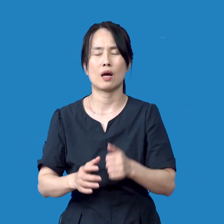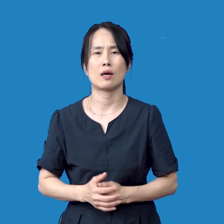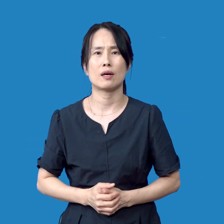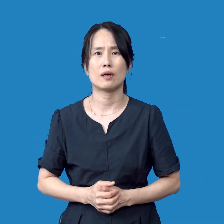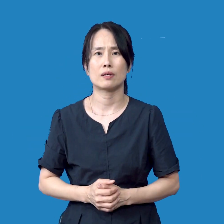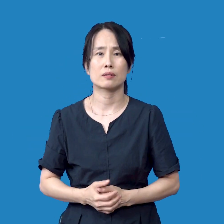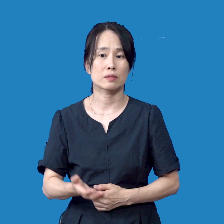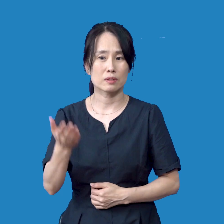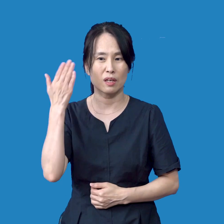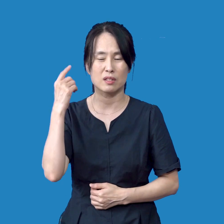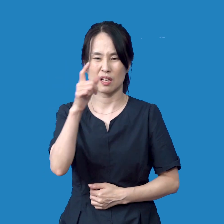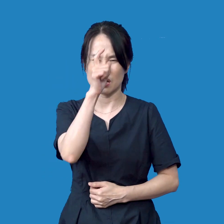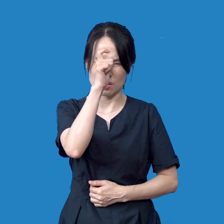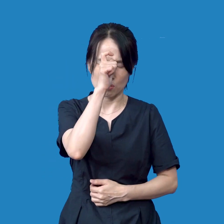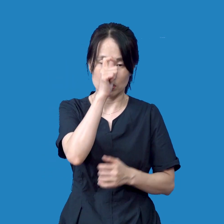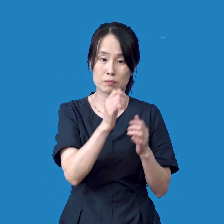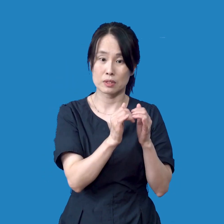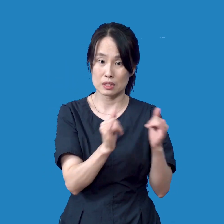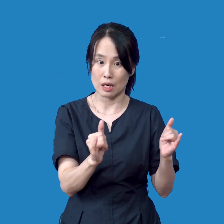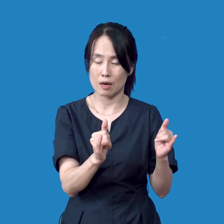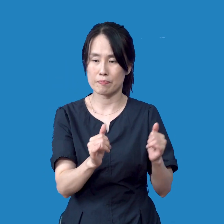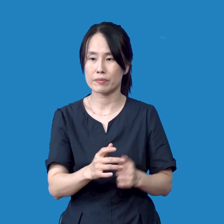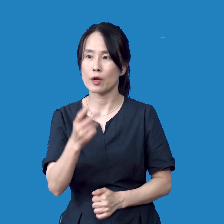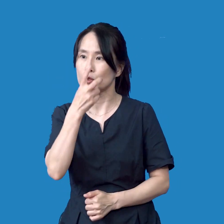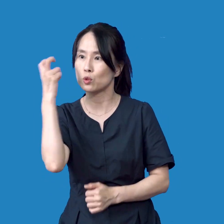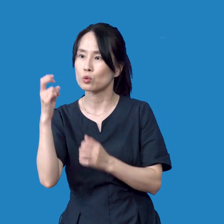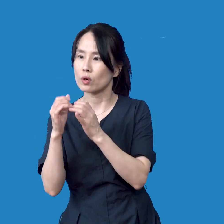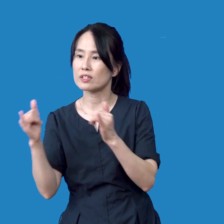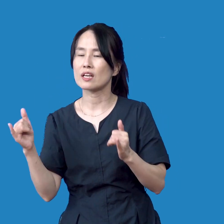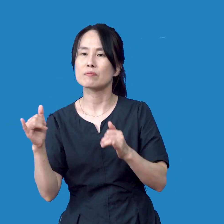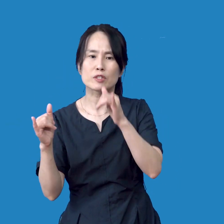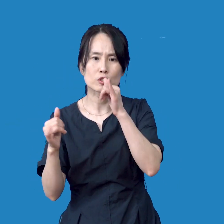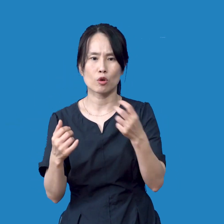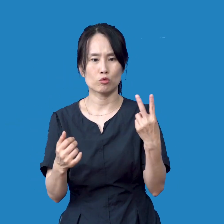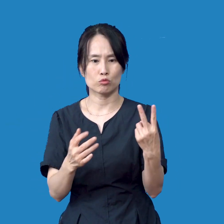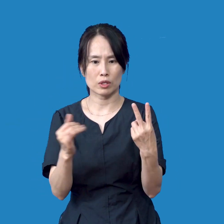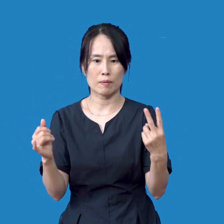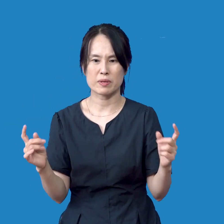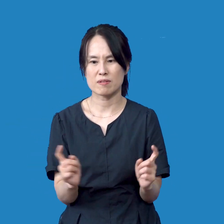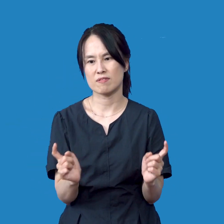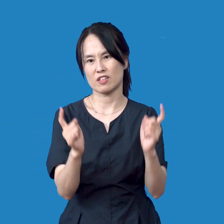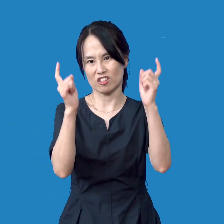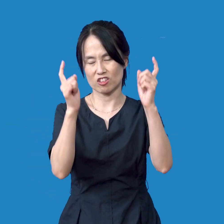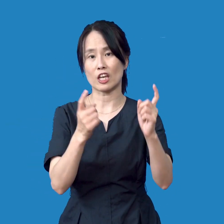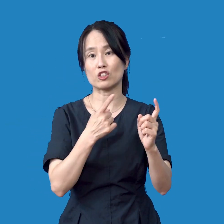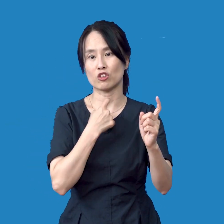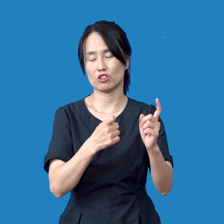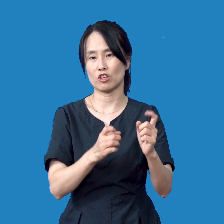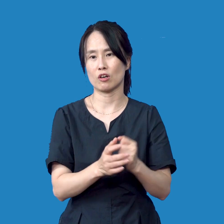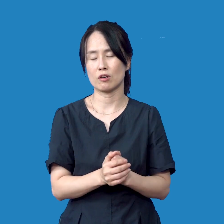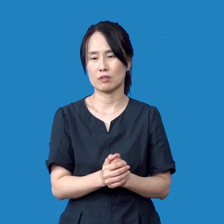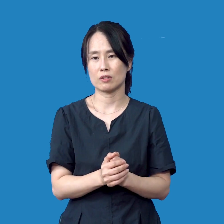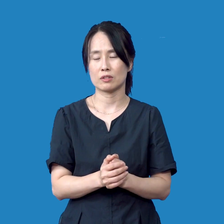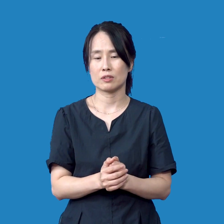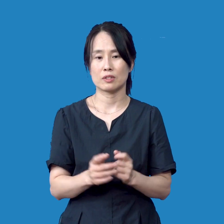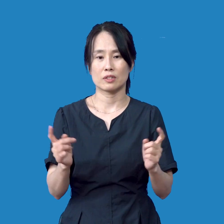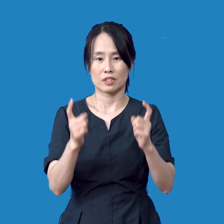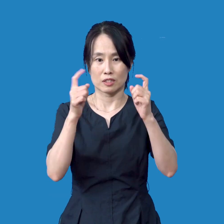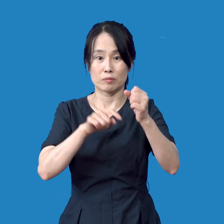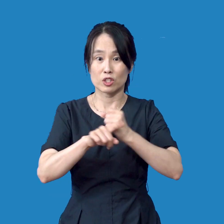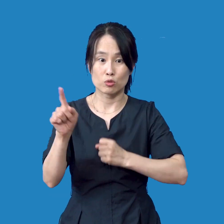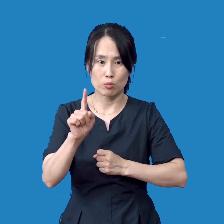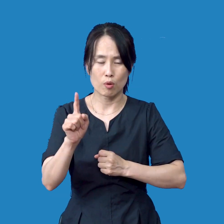옛날에 고집센 사람과 똑똑한 사람이 있었는데 둘 사이에 다툼이 일어났습니다. 다툼의